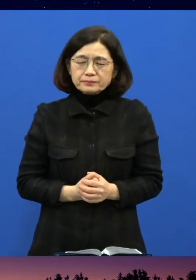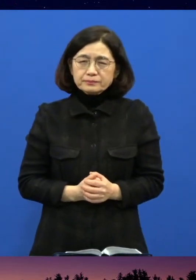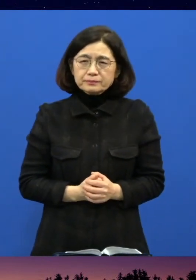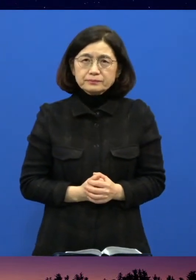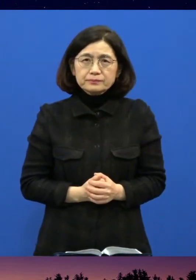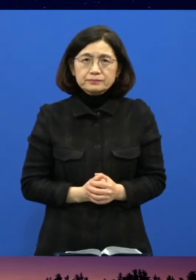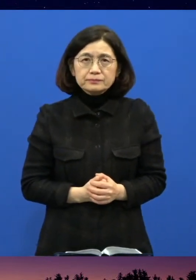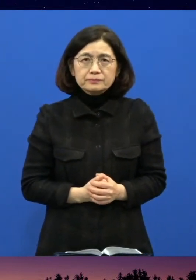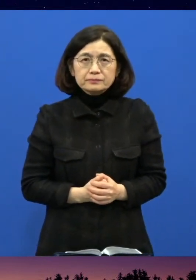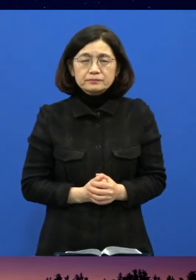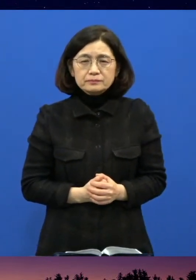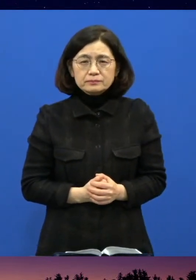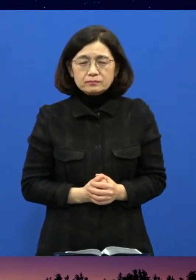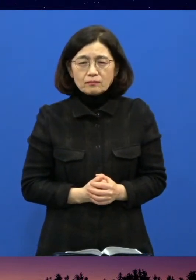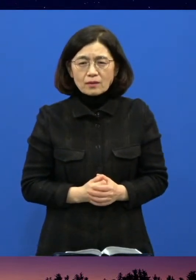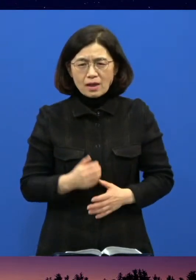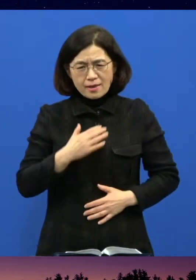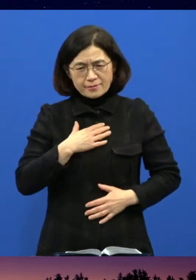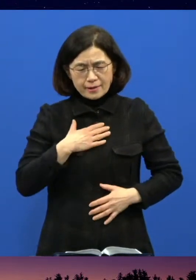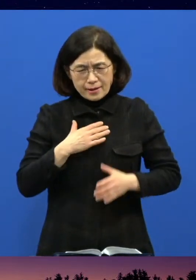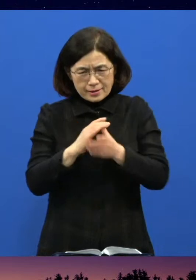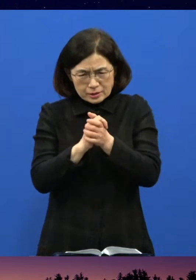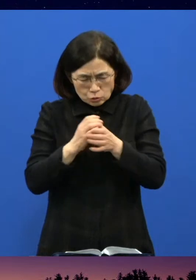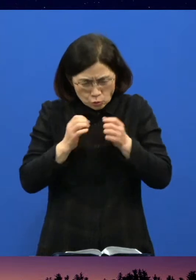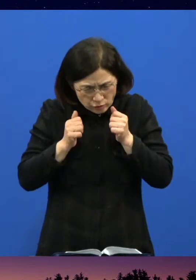내가 이렇게 기도한다고 무슨 변화가 일어날까?